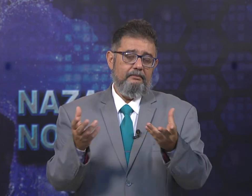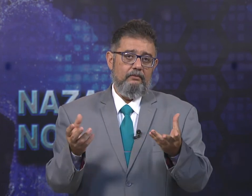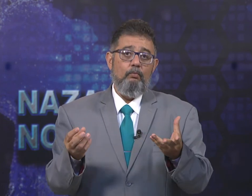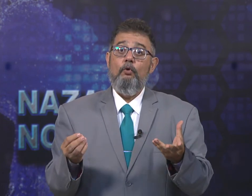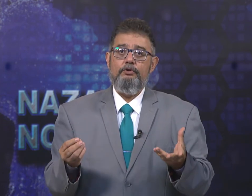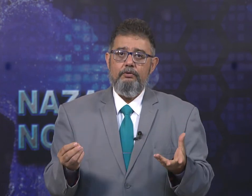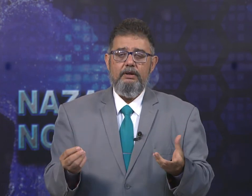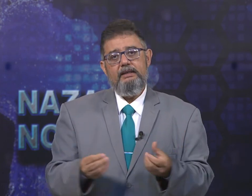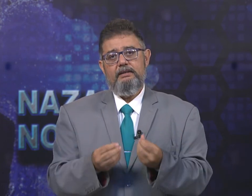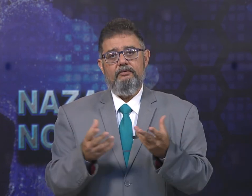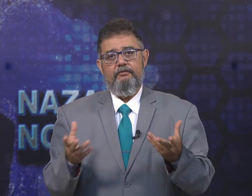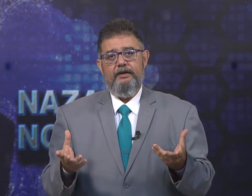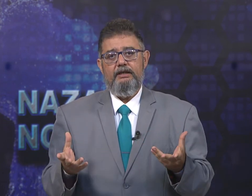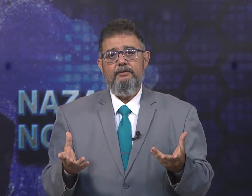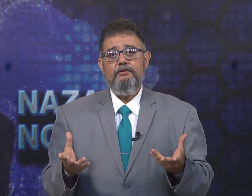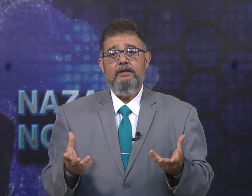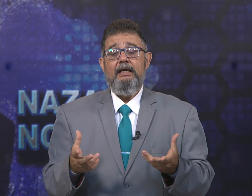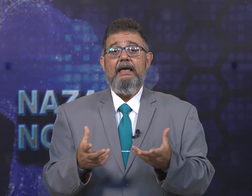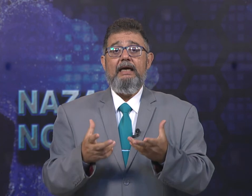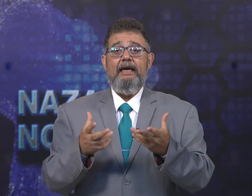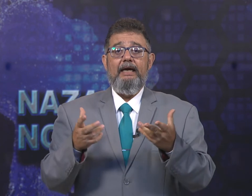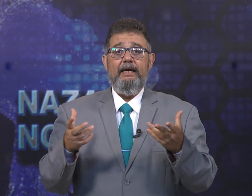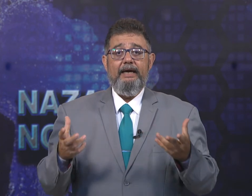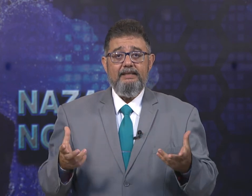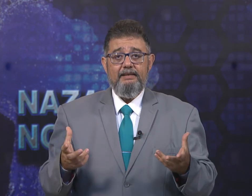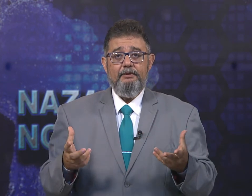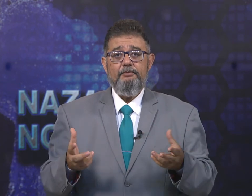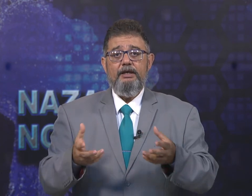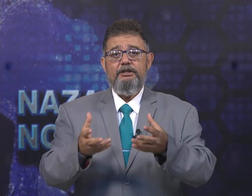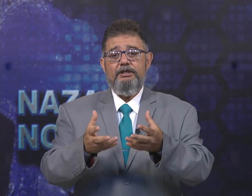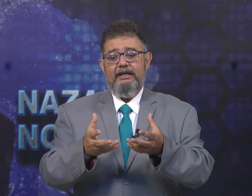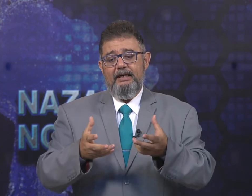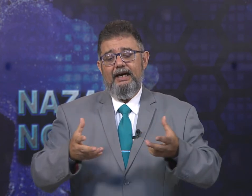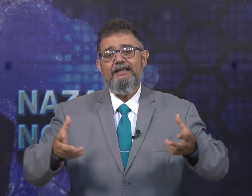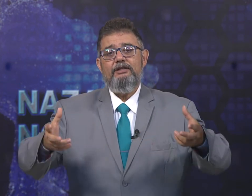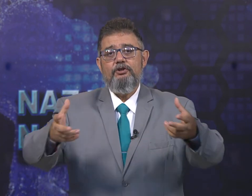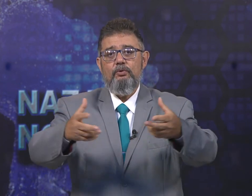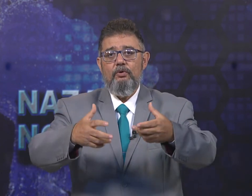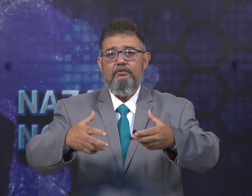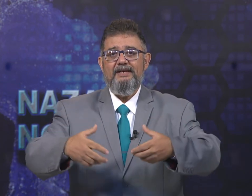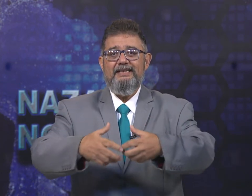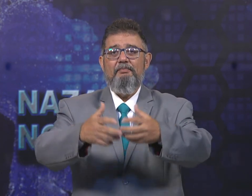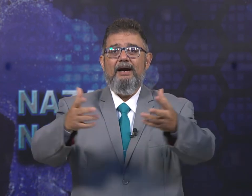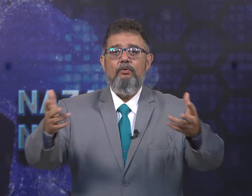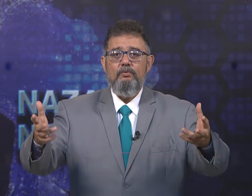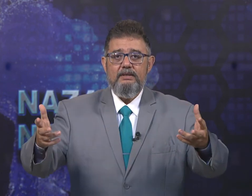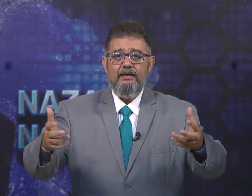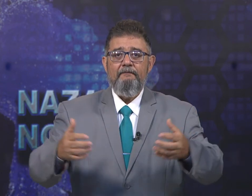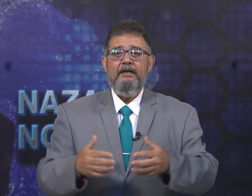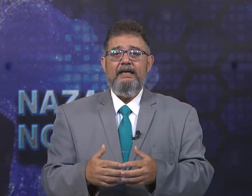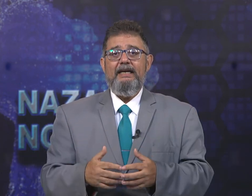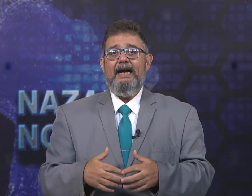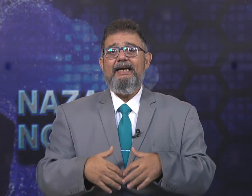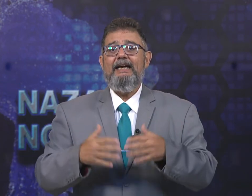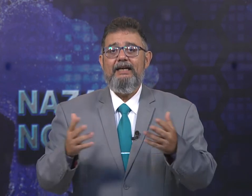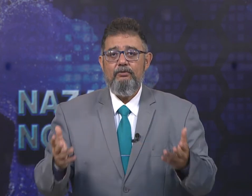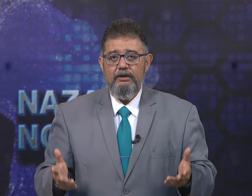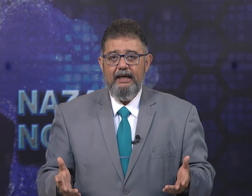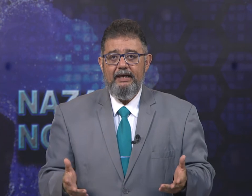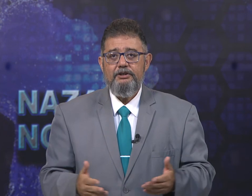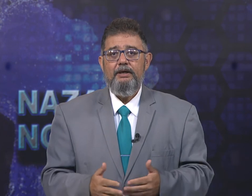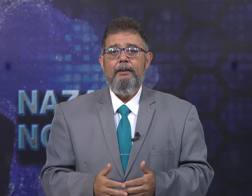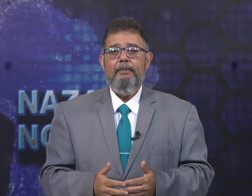monstro desse, que é um fake news, é simplesmente criar transtorno, fazer bagunça. Criar